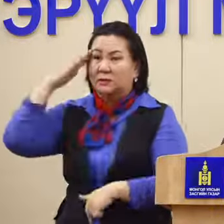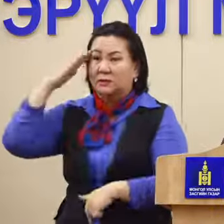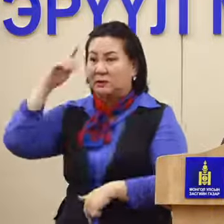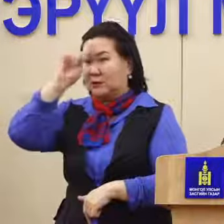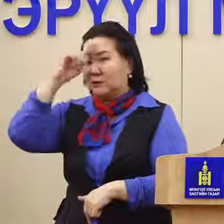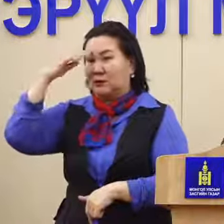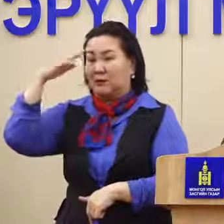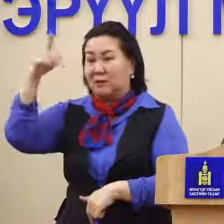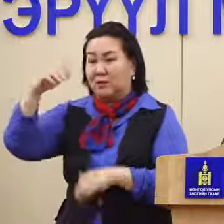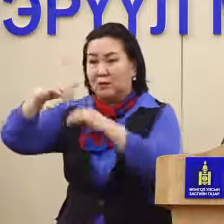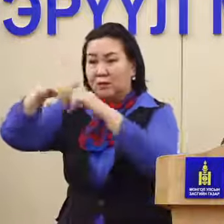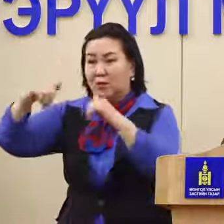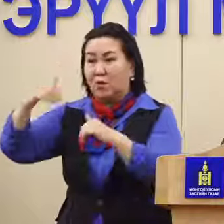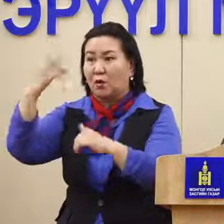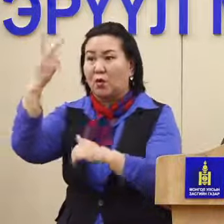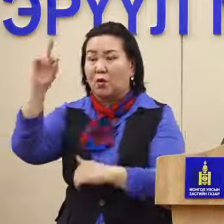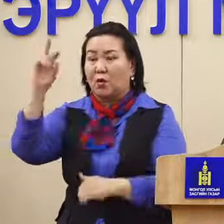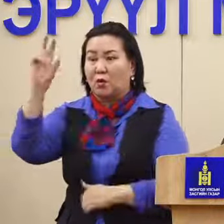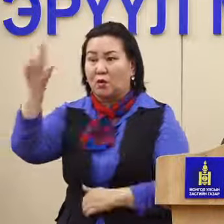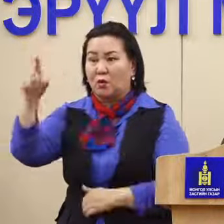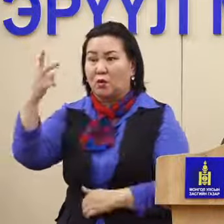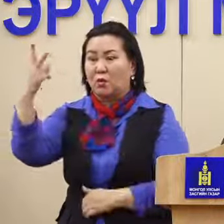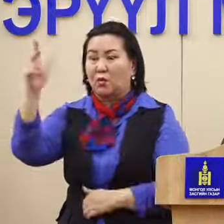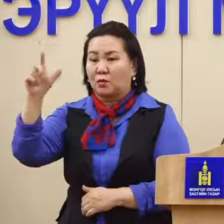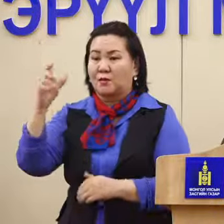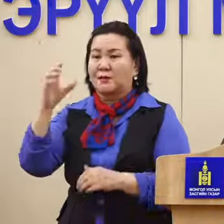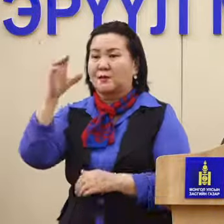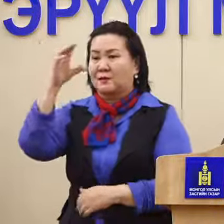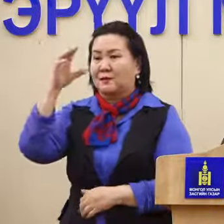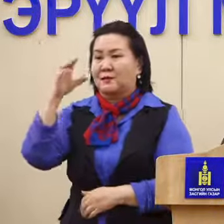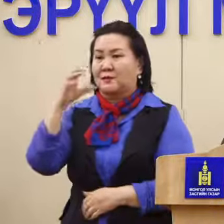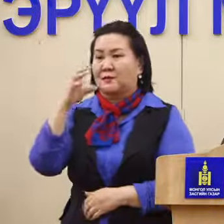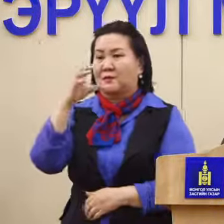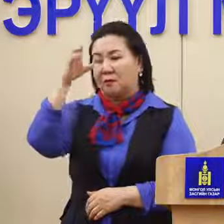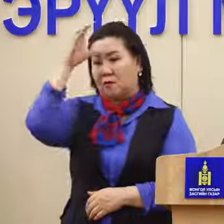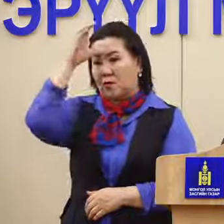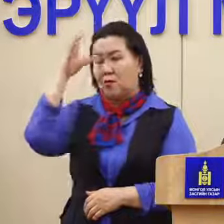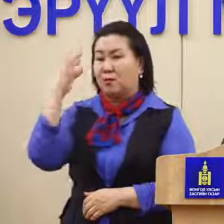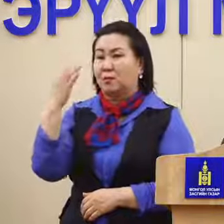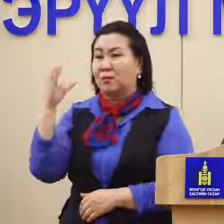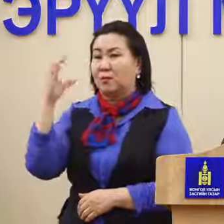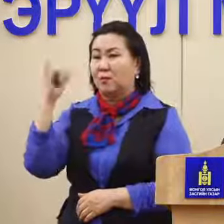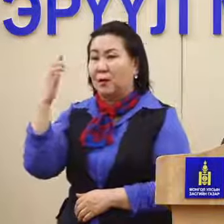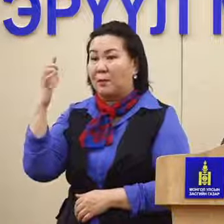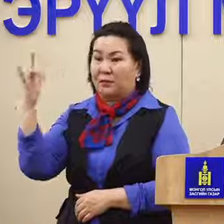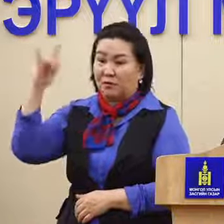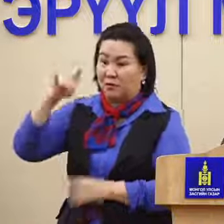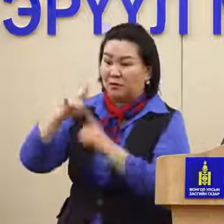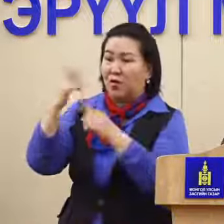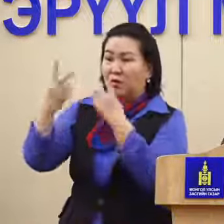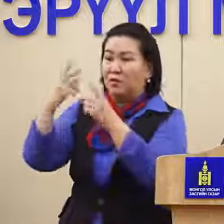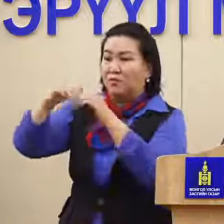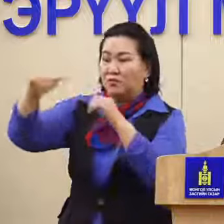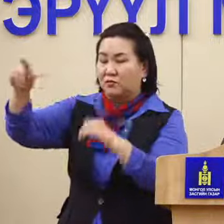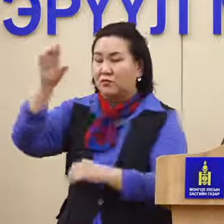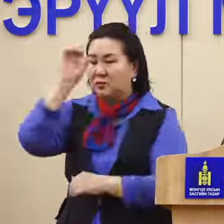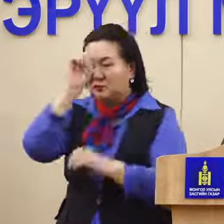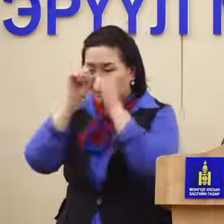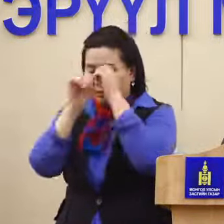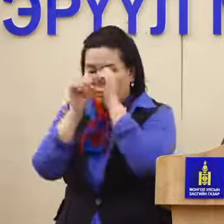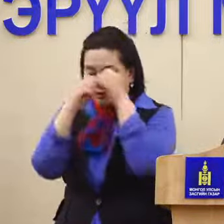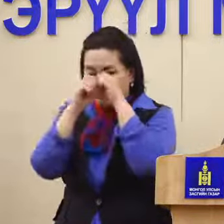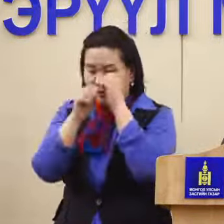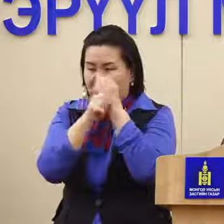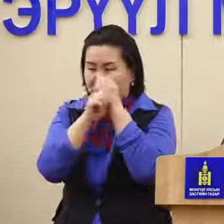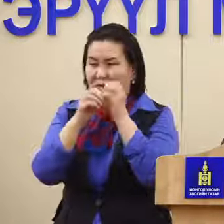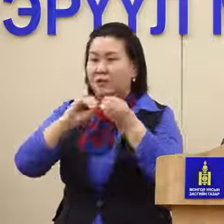тусгаарлагдсан 22 хүний Стамбул Улаанбаатарын онгоцоор ирсэн 22 хүний шинжилгээ хийгдэж